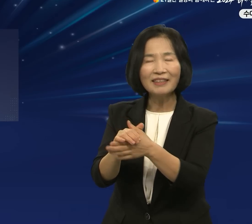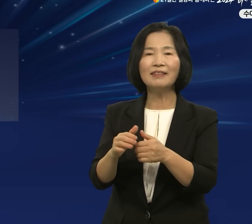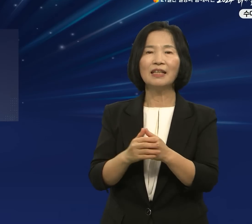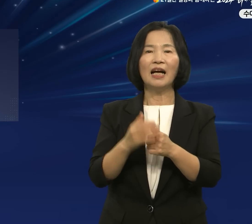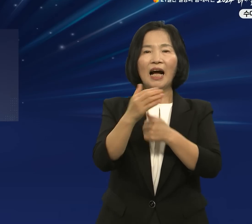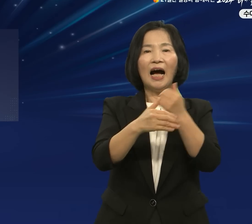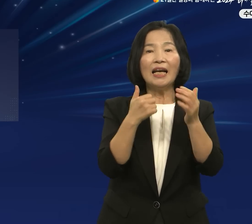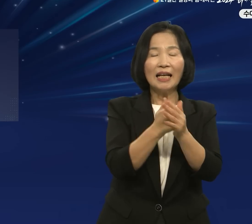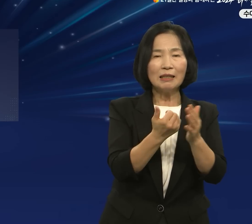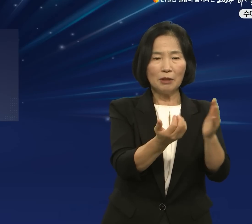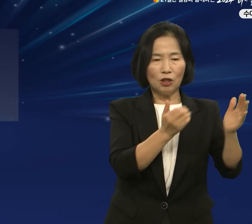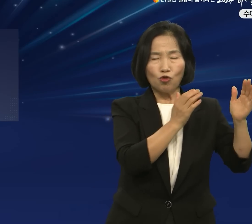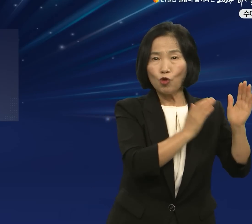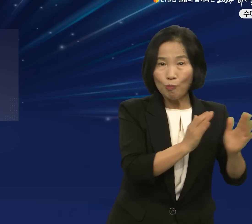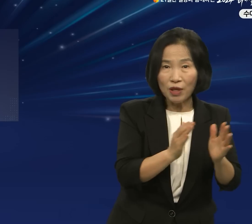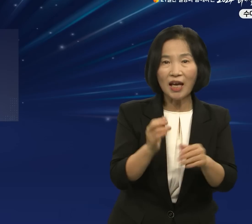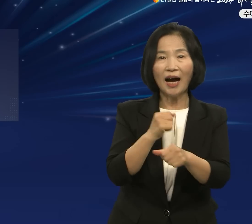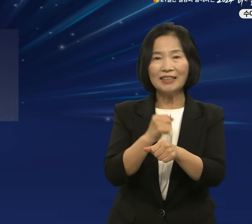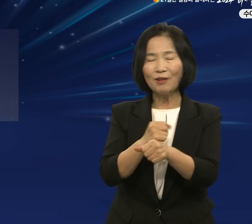하나님께서 준비하시고